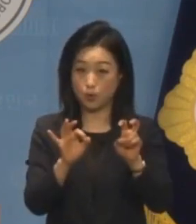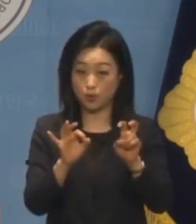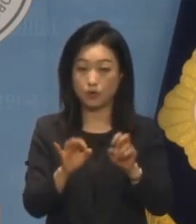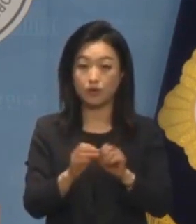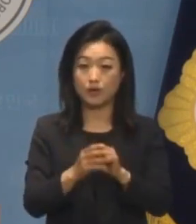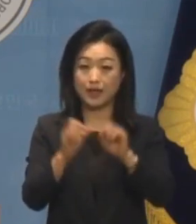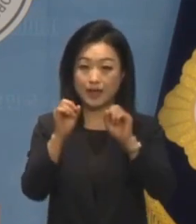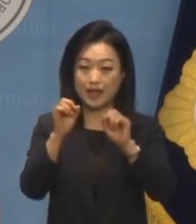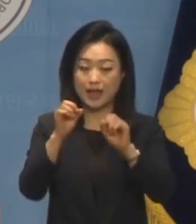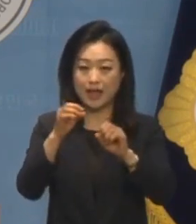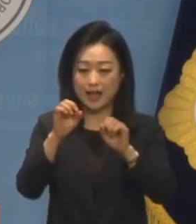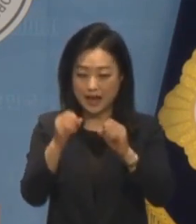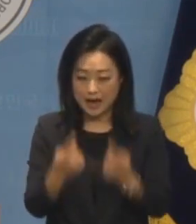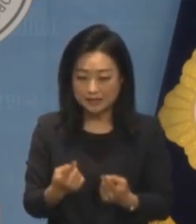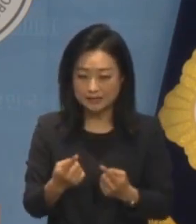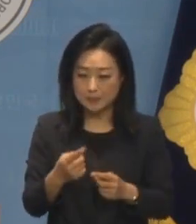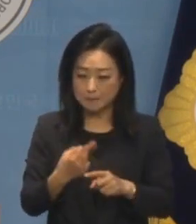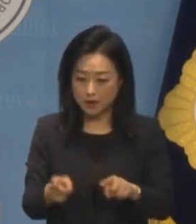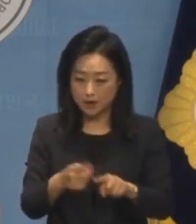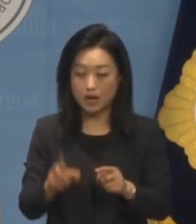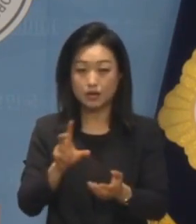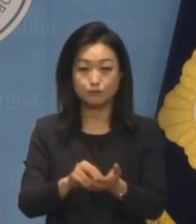할증평가하는 게 문제라고 지적했습니다.